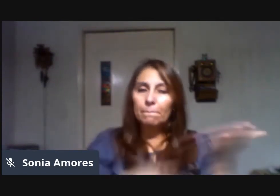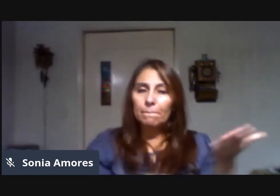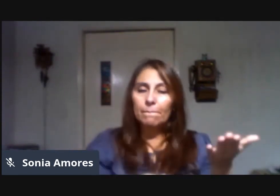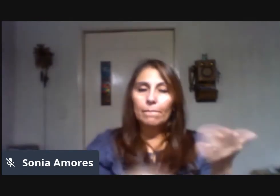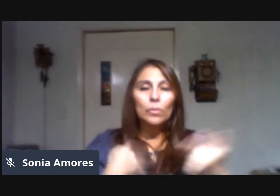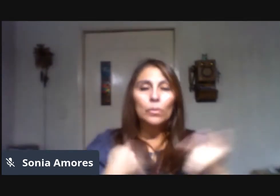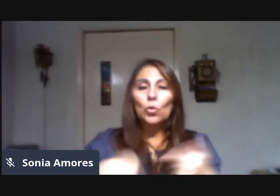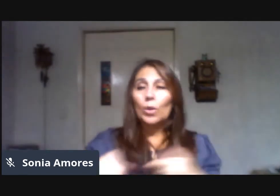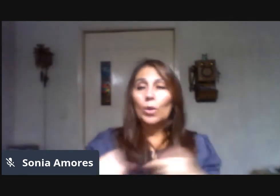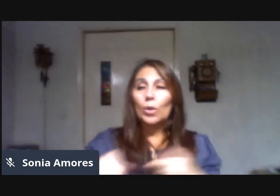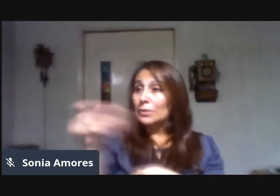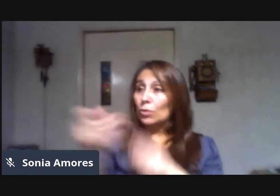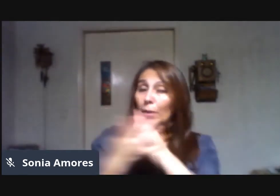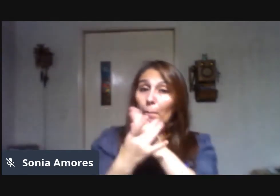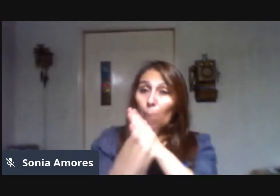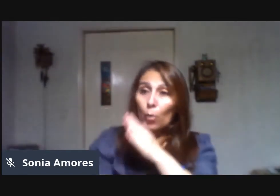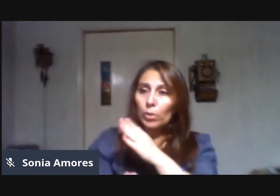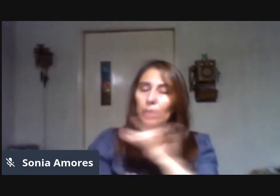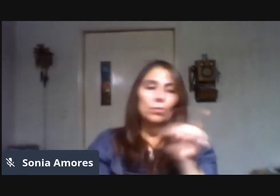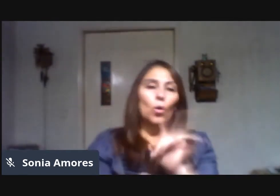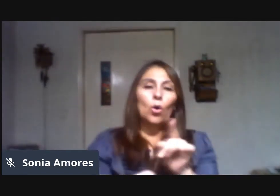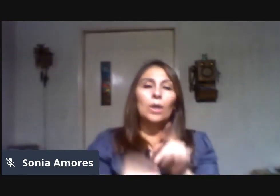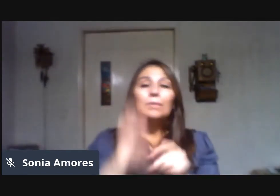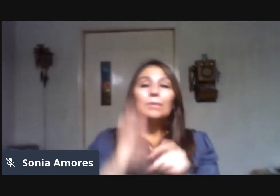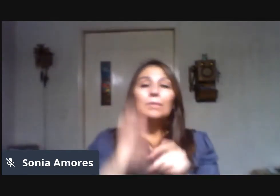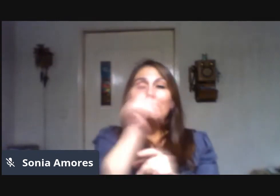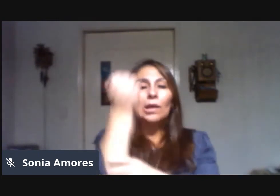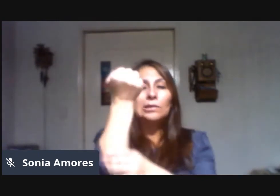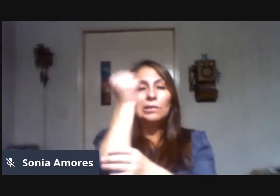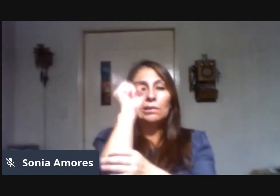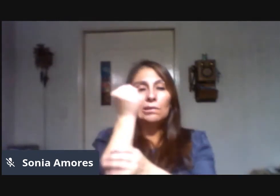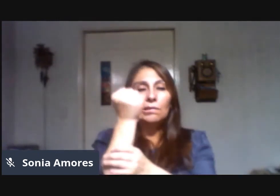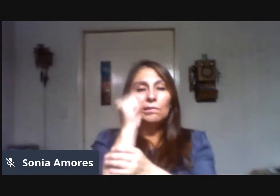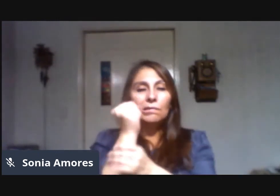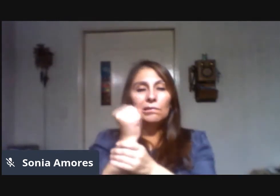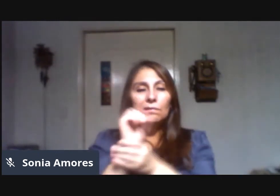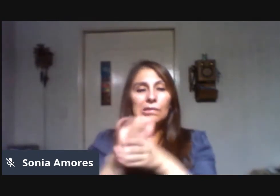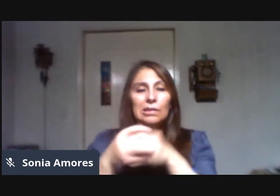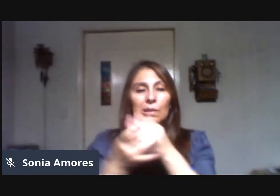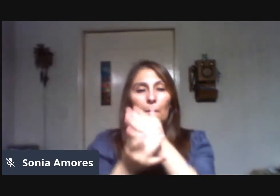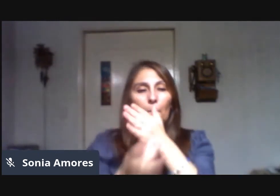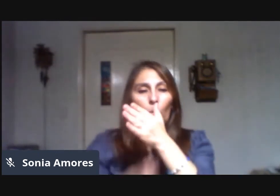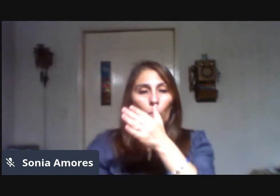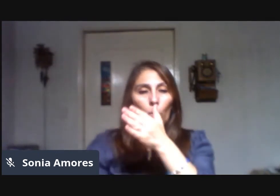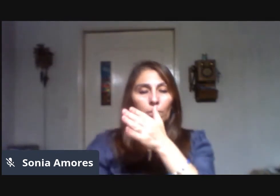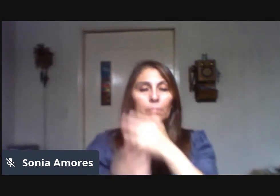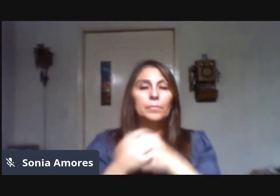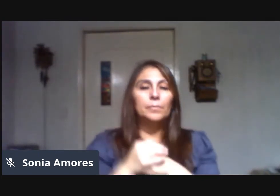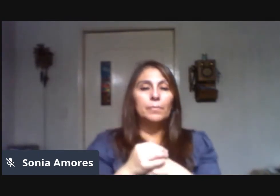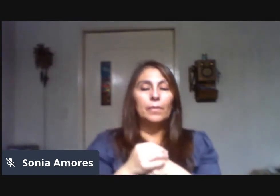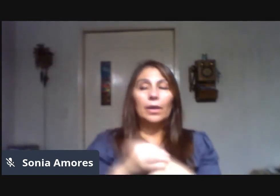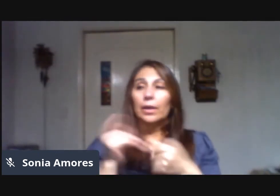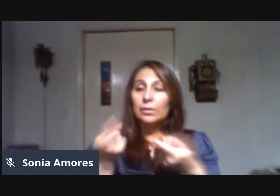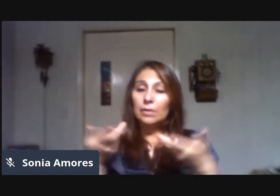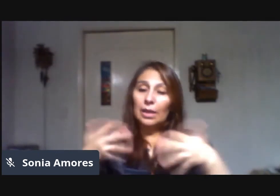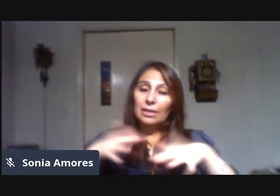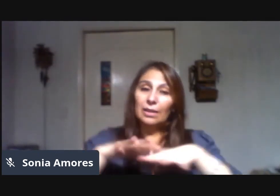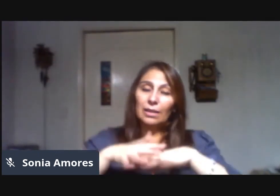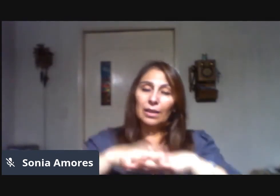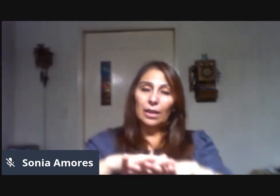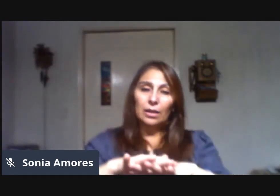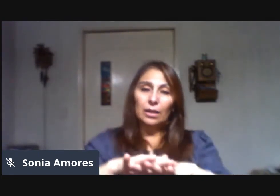de gente empobrecida. Estamos hablando de cómo retejer lo común a partir de la